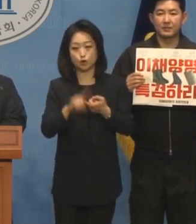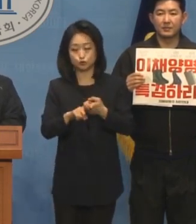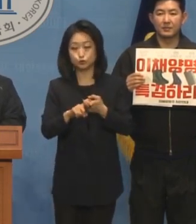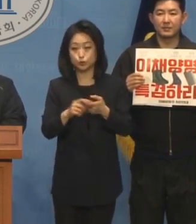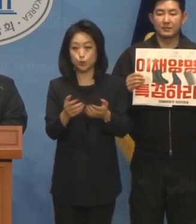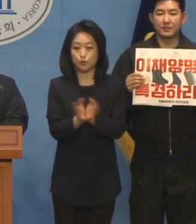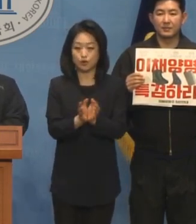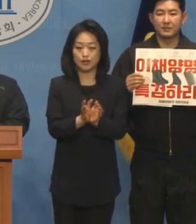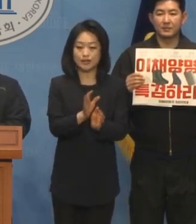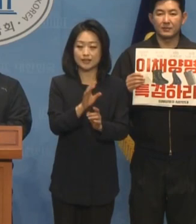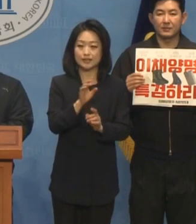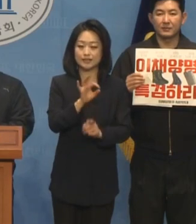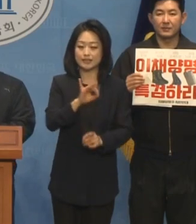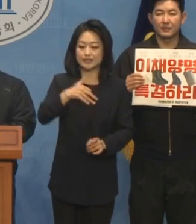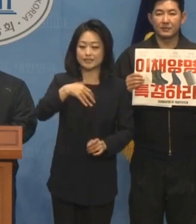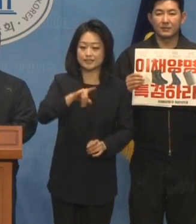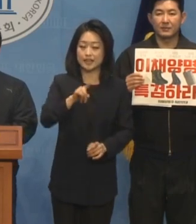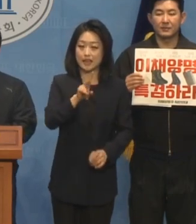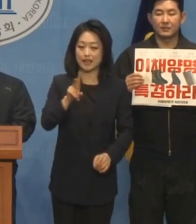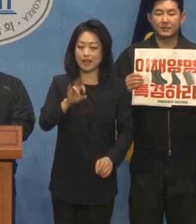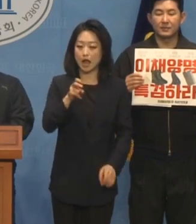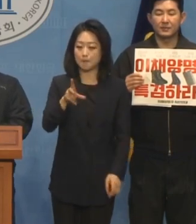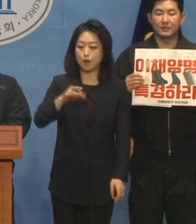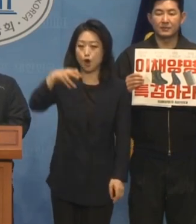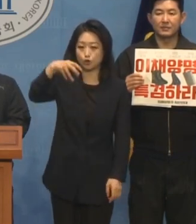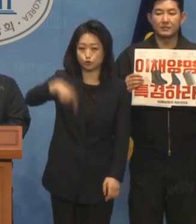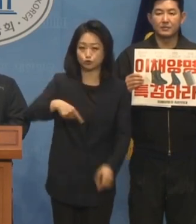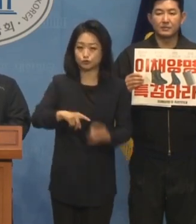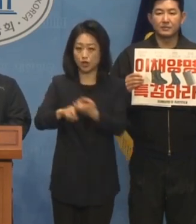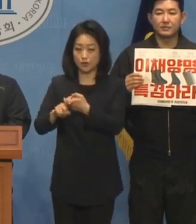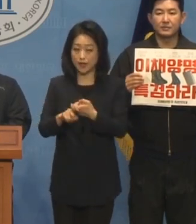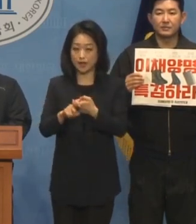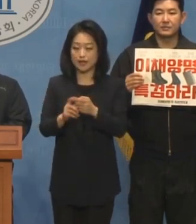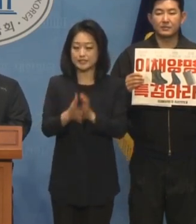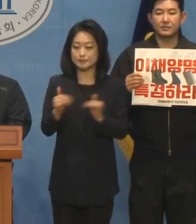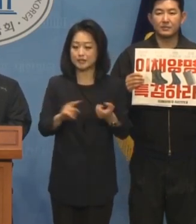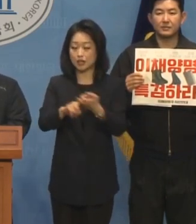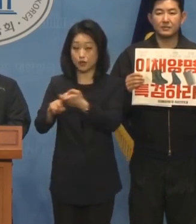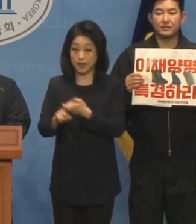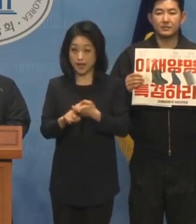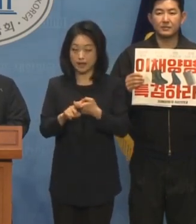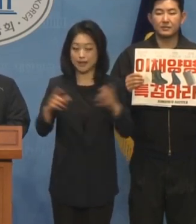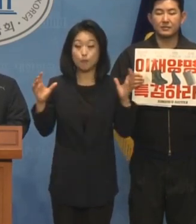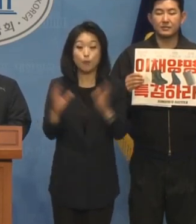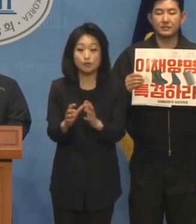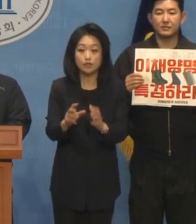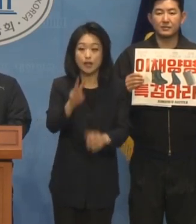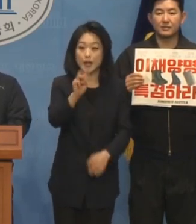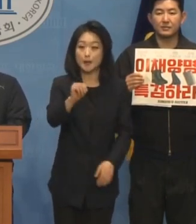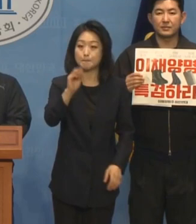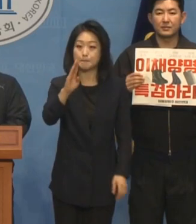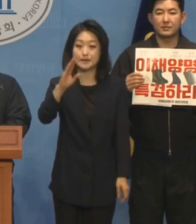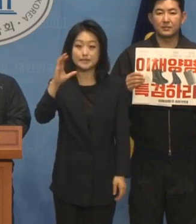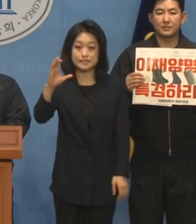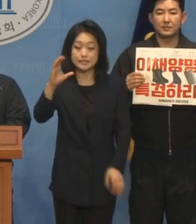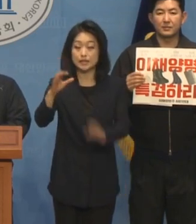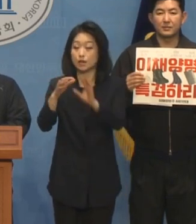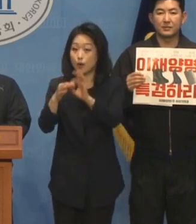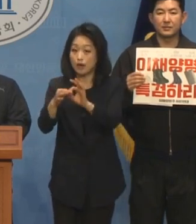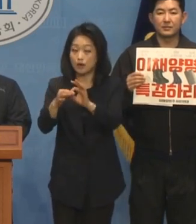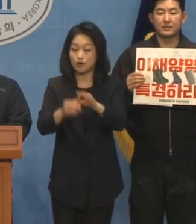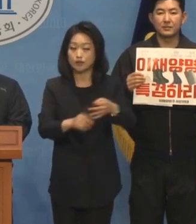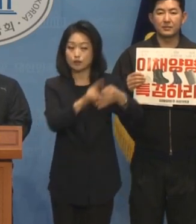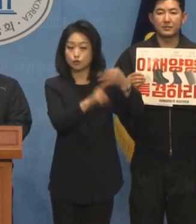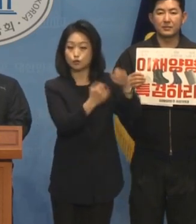시민연대 또 을들의 연대 등이 모여서 MBC 스트리트 보도 또 그외에 그 김건희